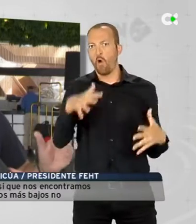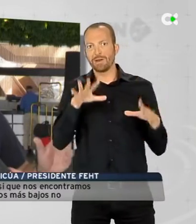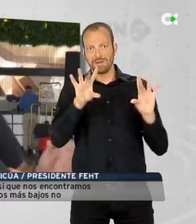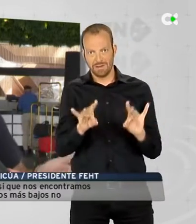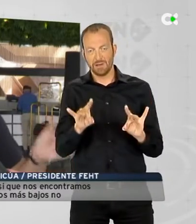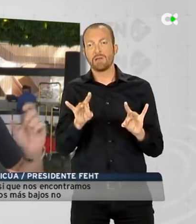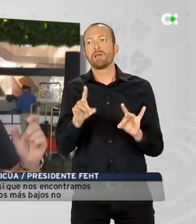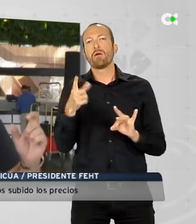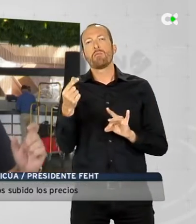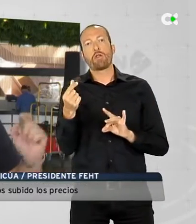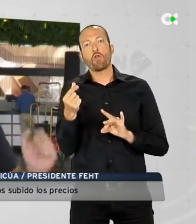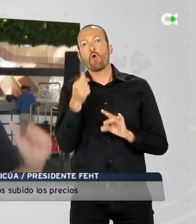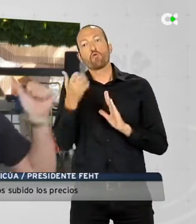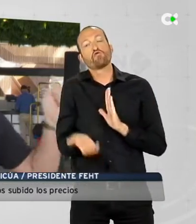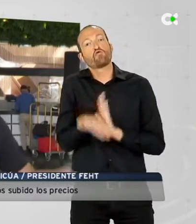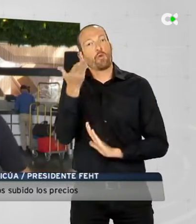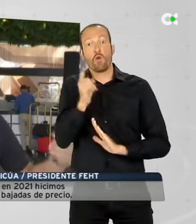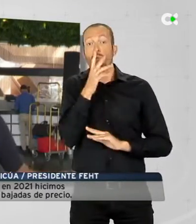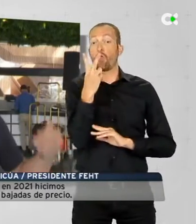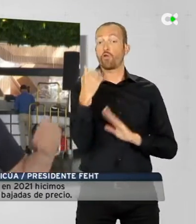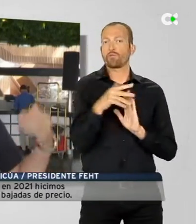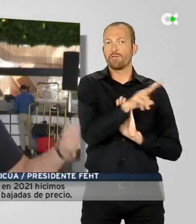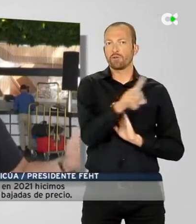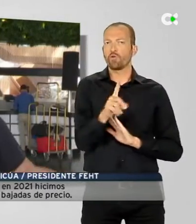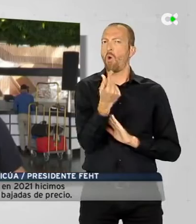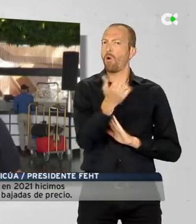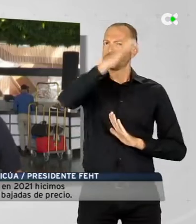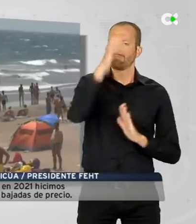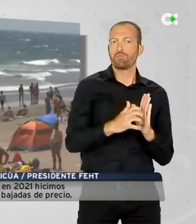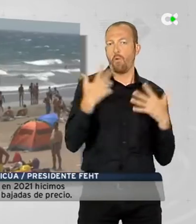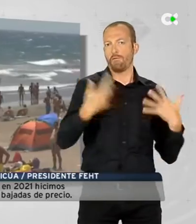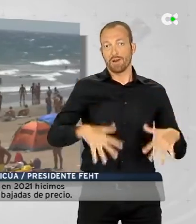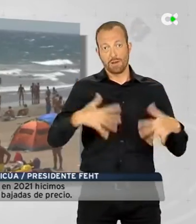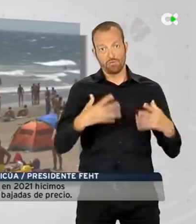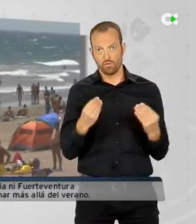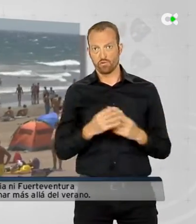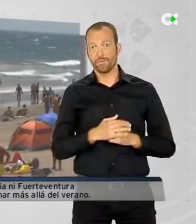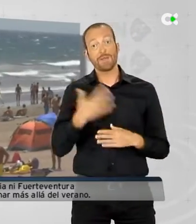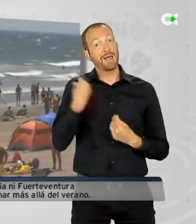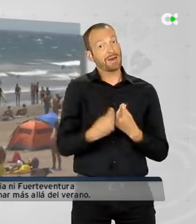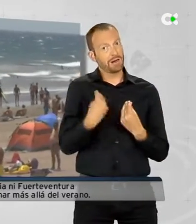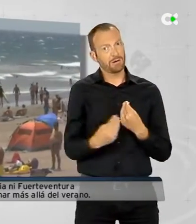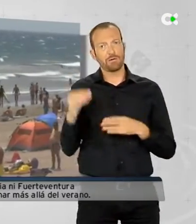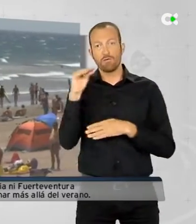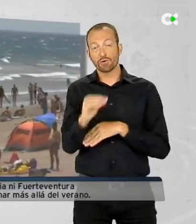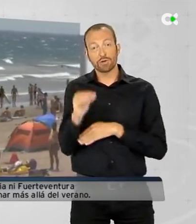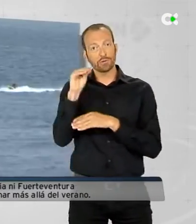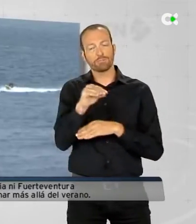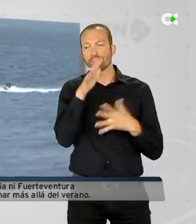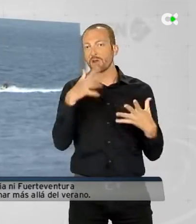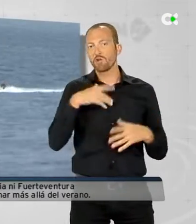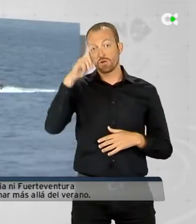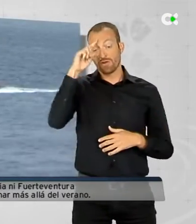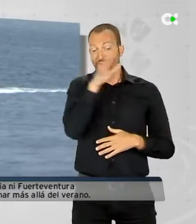unos precios más bajos, no porque hemos subido los precios, sino porque el 2021 hicimos grandes bajadas de precios. Ni Gran Canaria ni Fuerteventura se atreven a